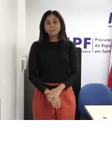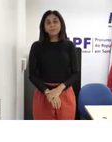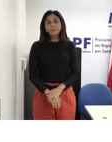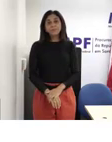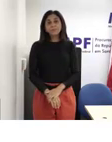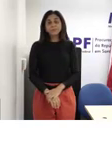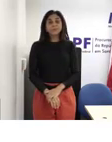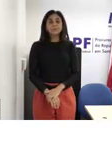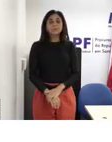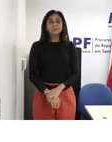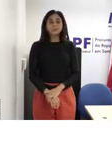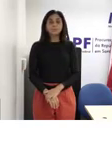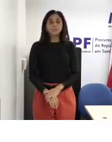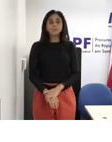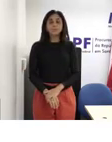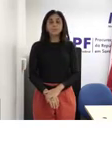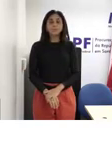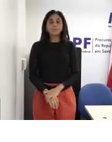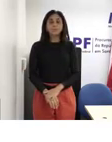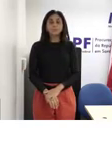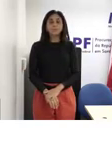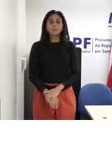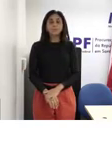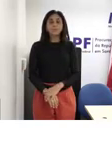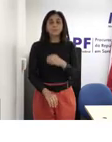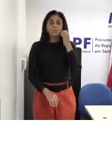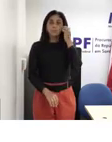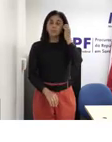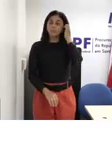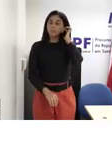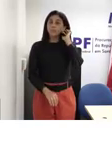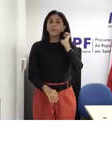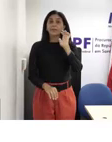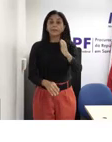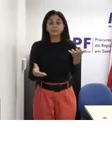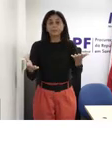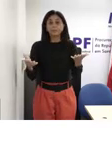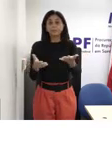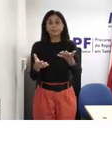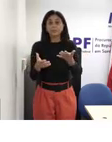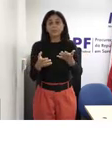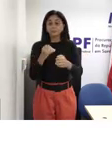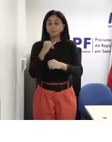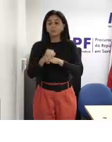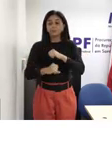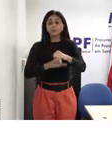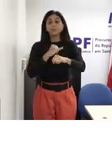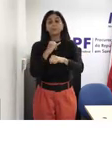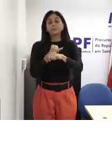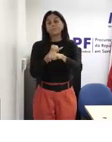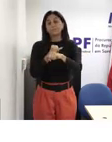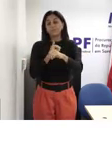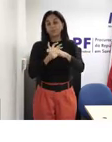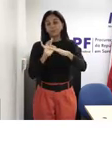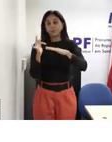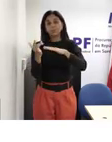a situação também tá passando pelo uso da internet a internet foi um recurso que melhorou